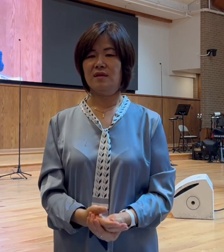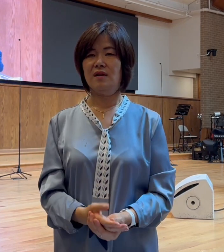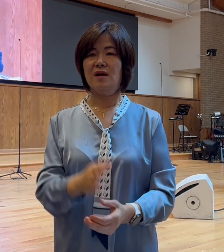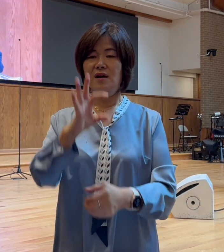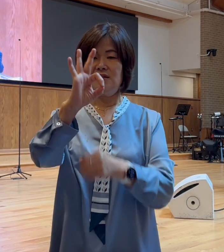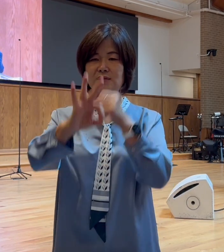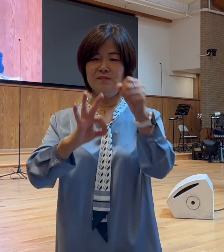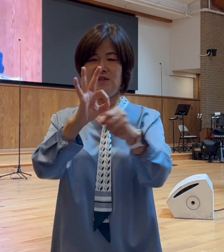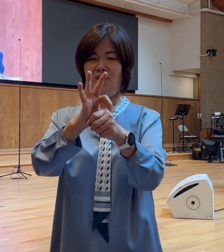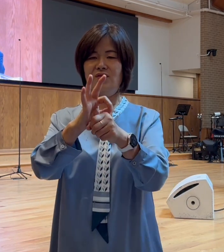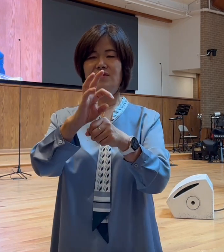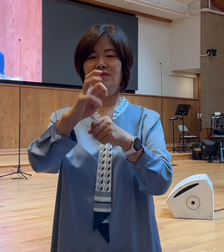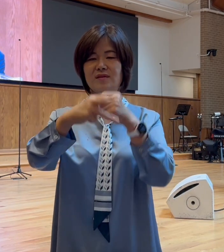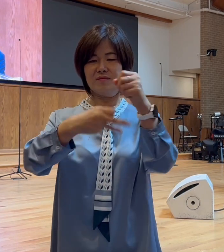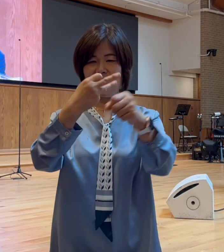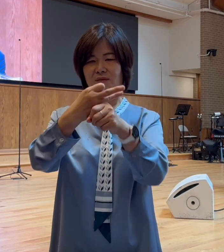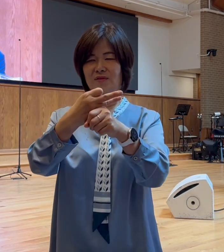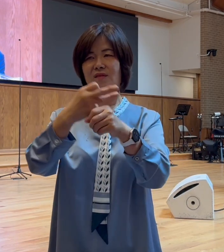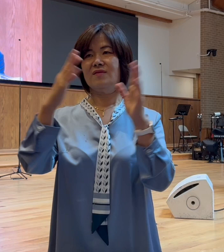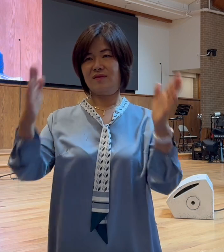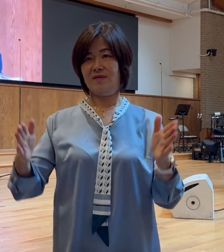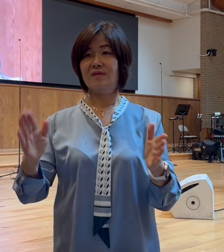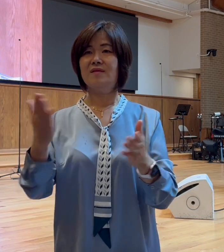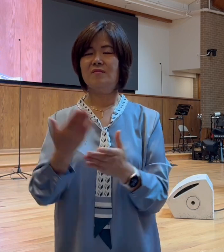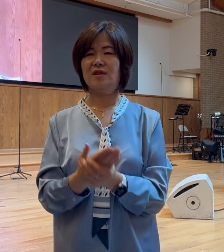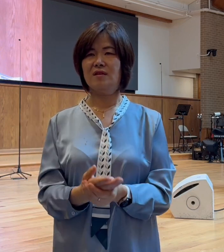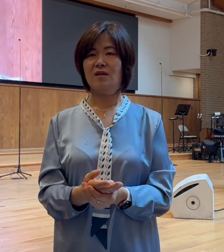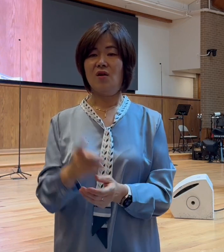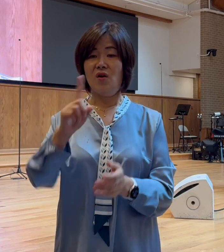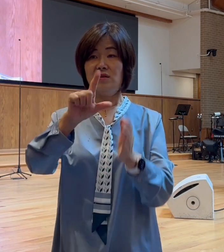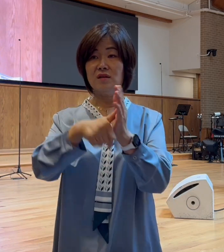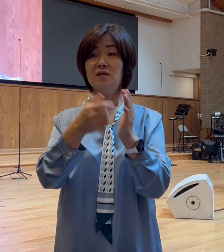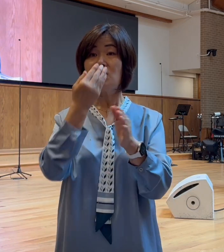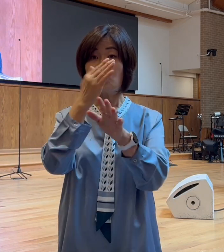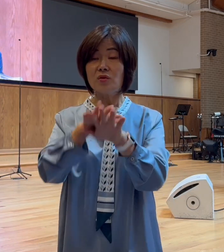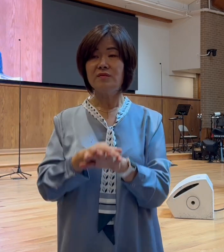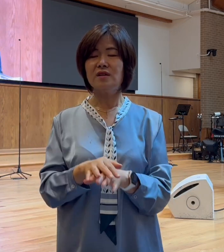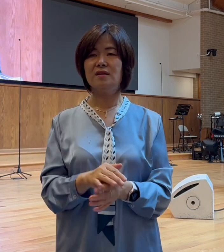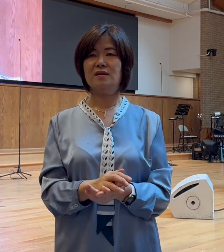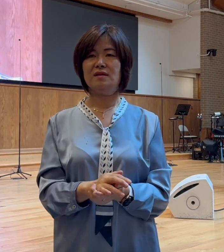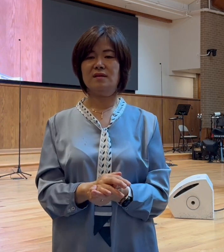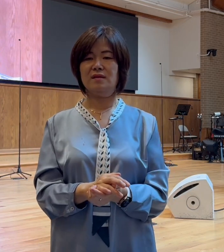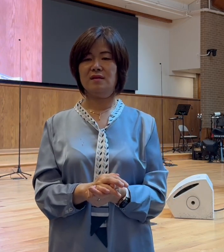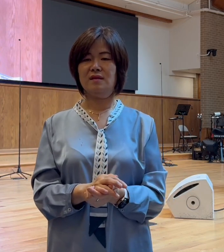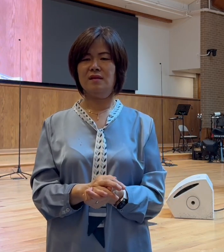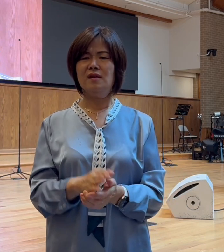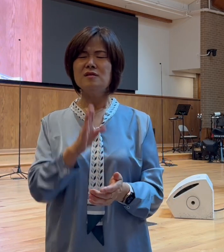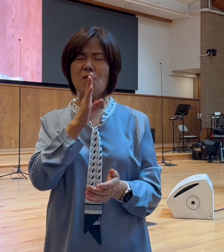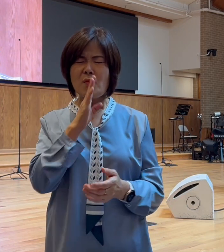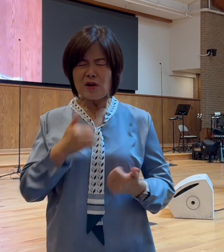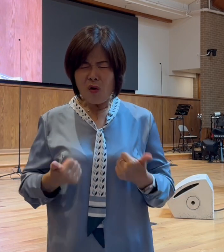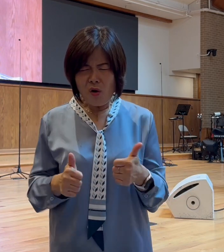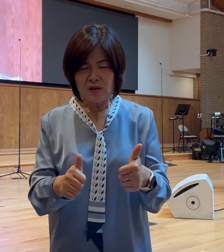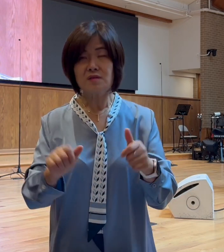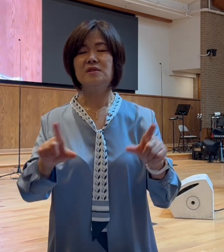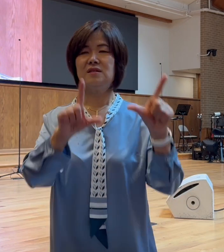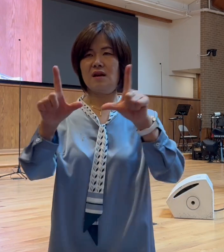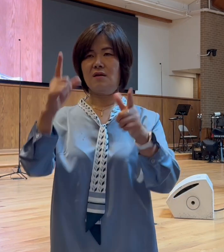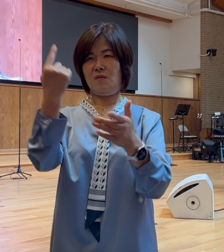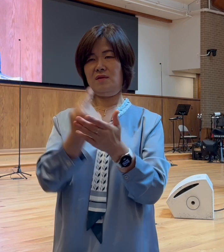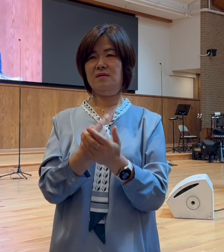10년 플러스 3년. 그러니까 어떤 때에는 우리 성도님들이 정말 신실하게